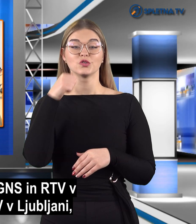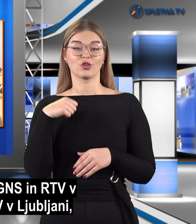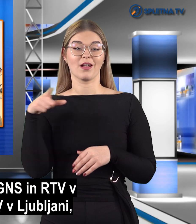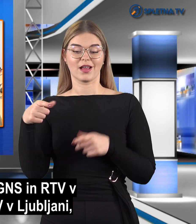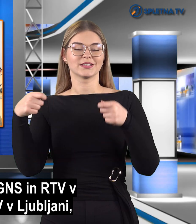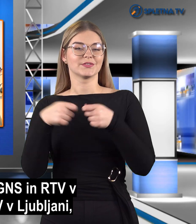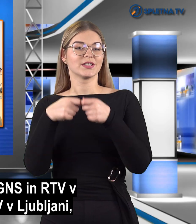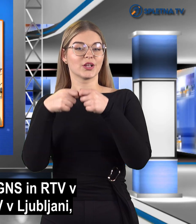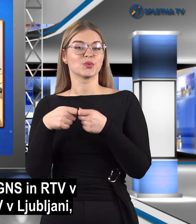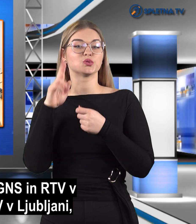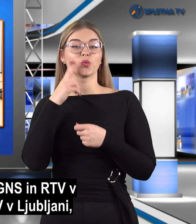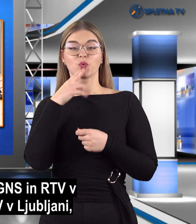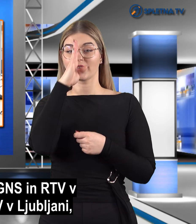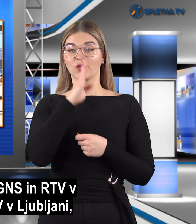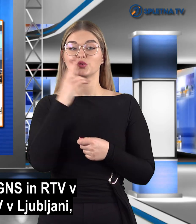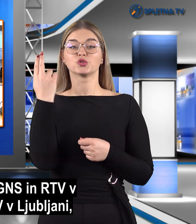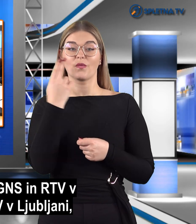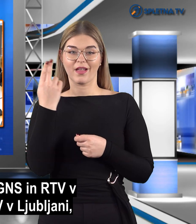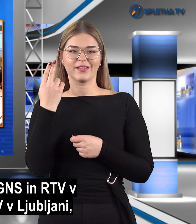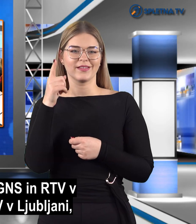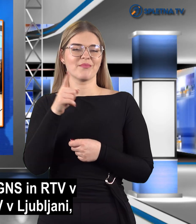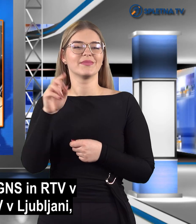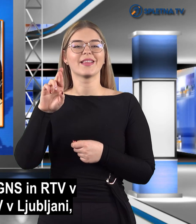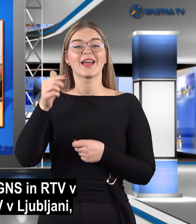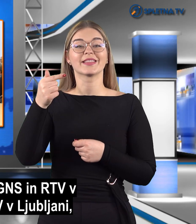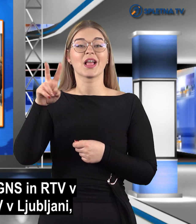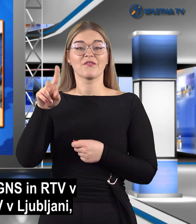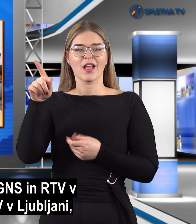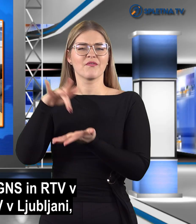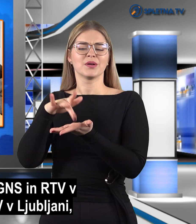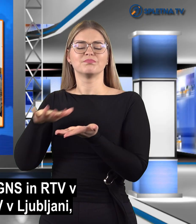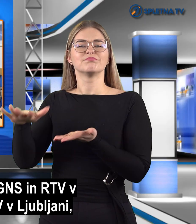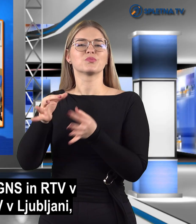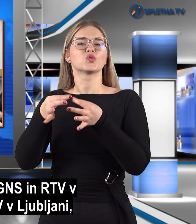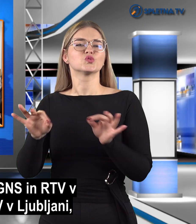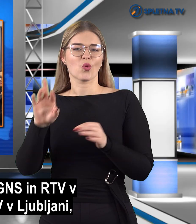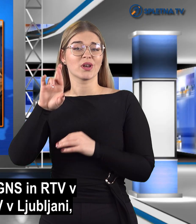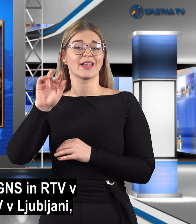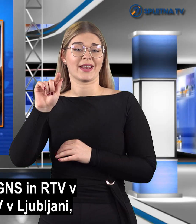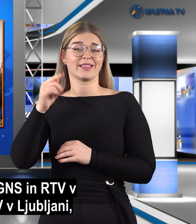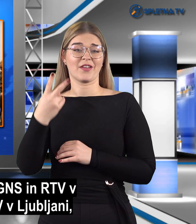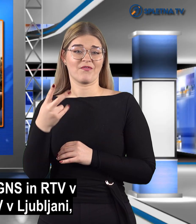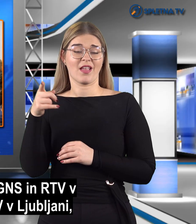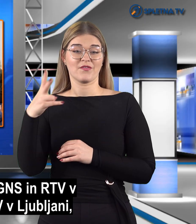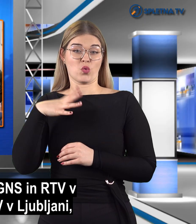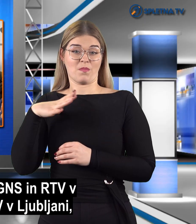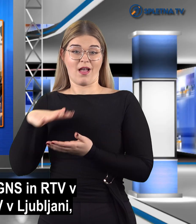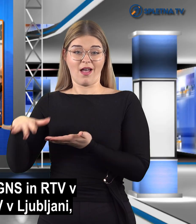Včeraj sta ZDGNS in RTV v prostorih RTV v Ljubljani obeležila 45 let oddaje